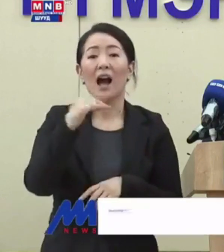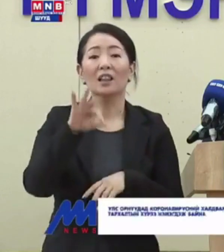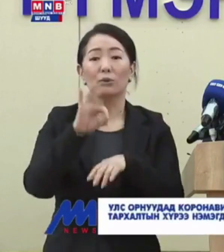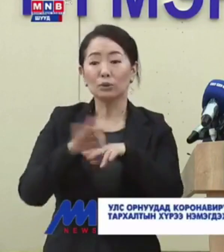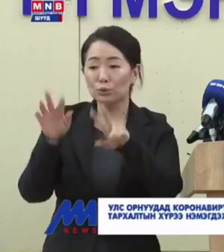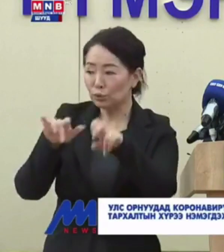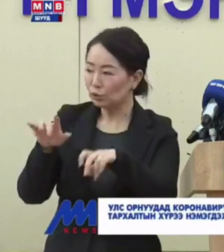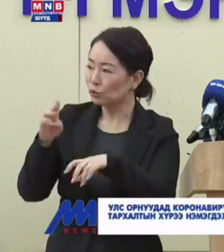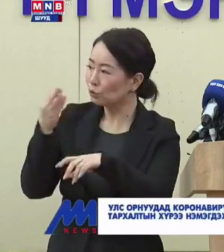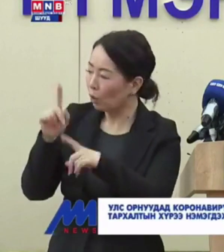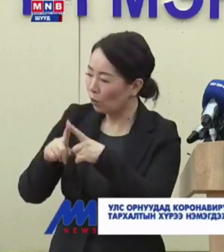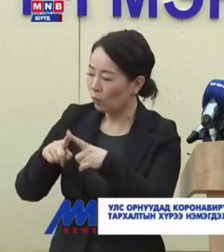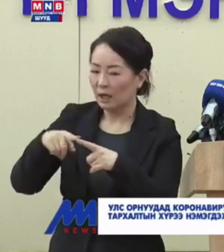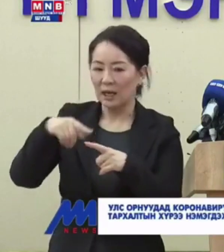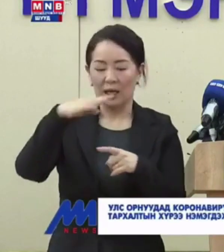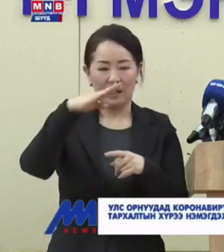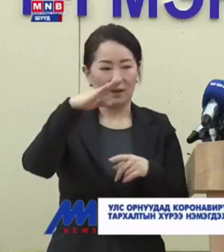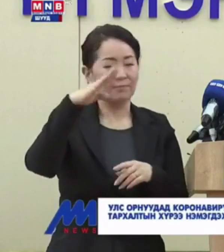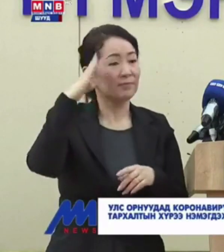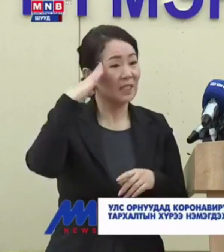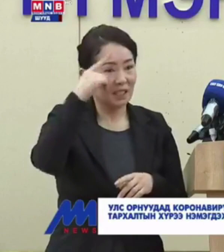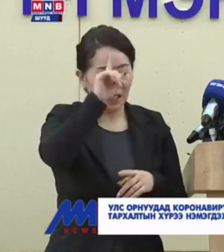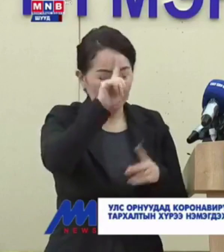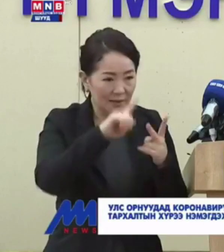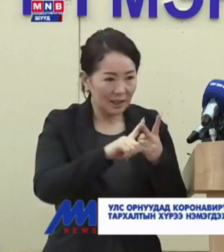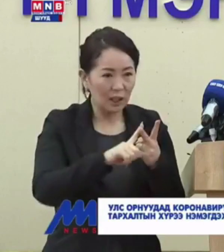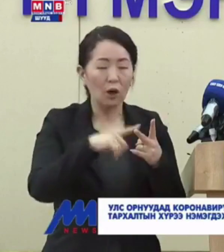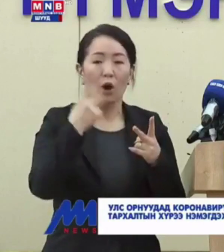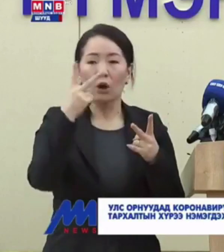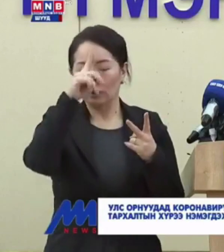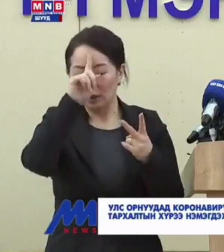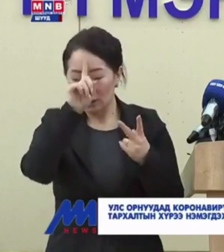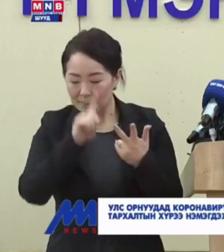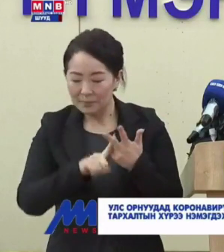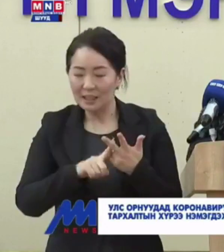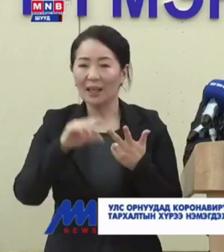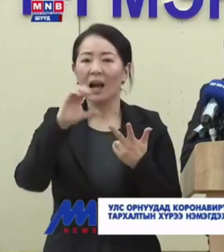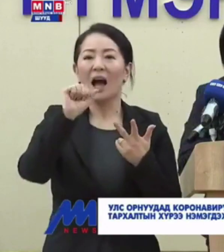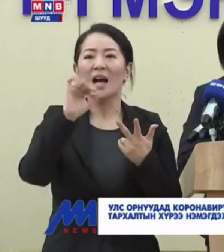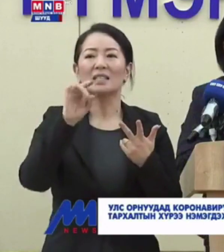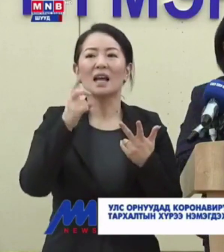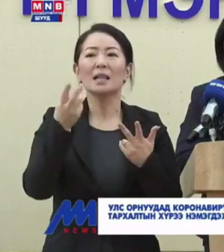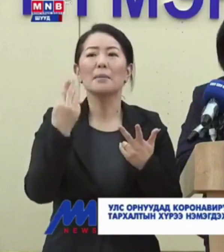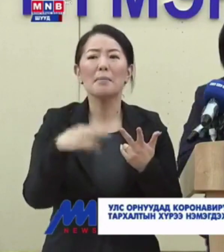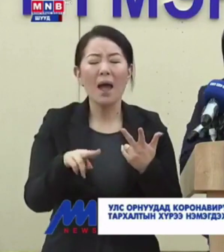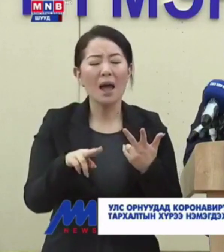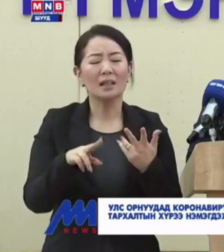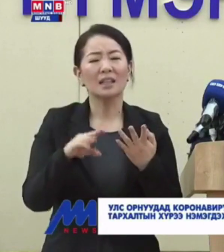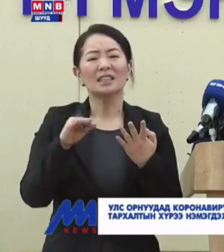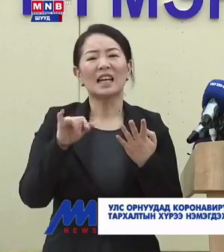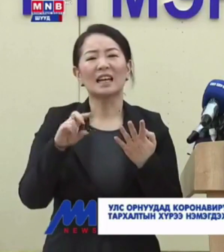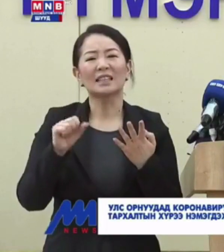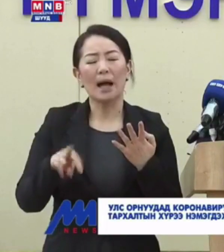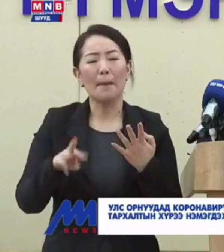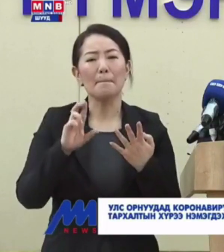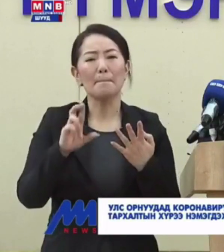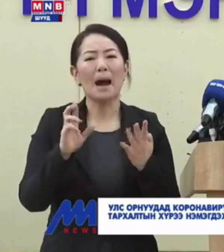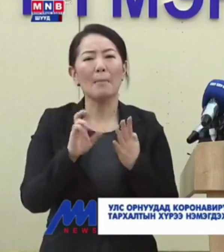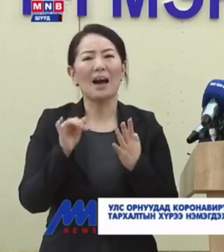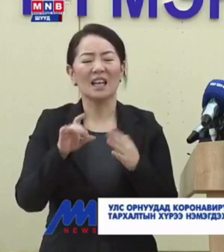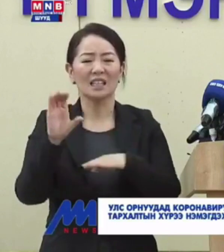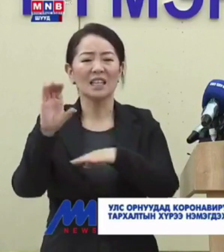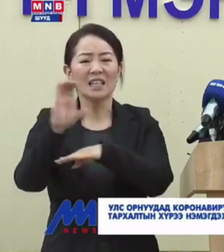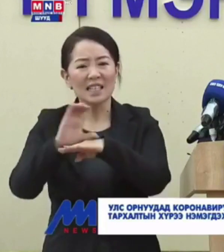судлалын үндэсний цог, цэргийн төв эмнэлэг, 2 дугаар эмнэлэг, асралт мэд, жаргалнтын аамад, баг баянд, мөн сэлэнг,